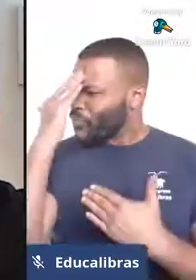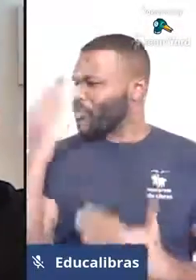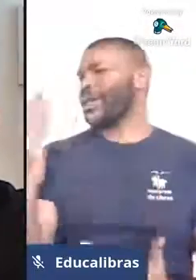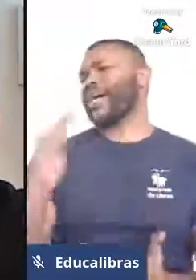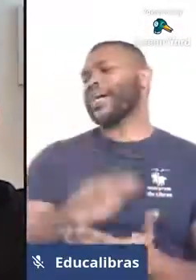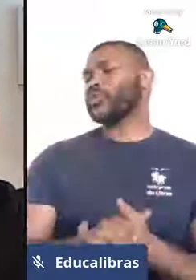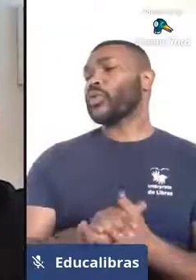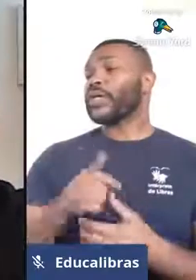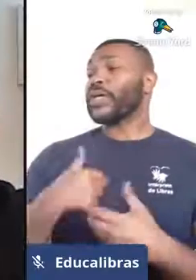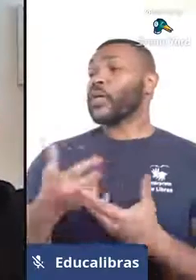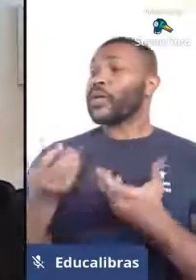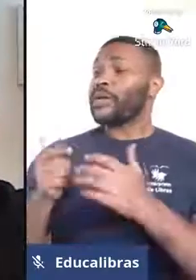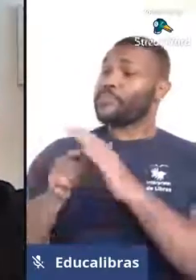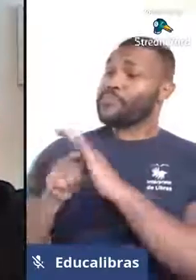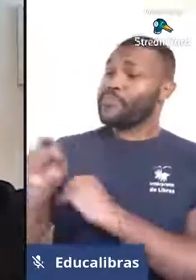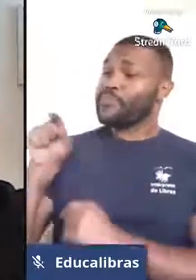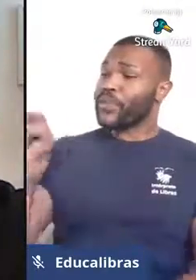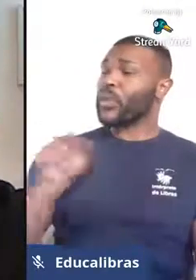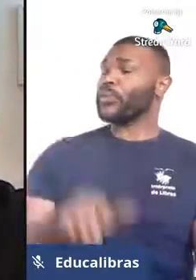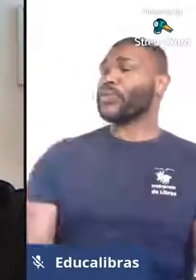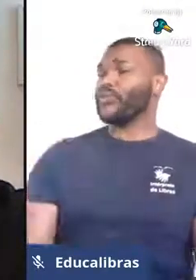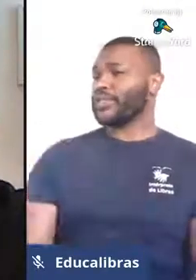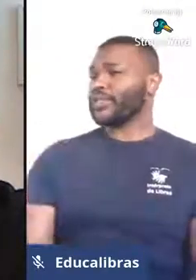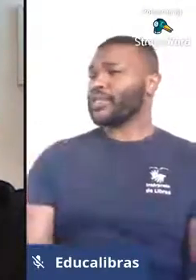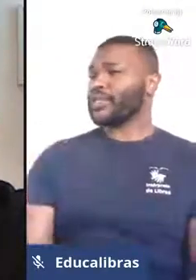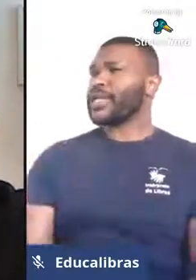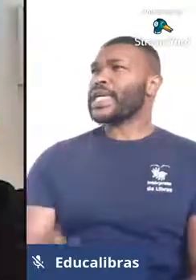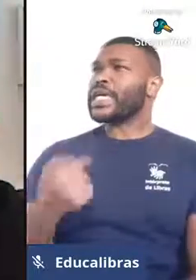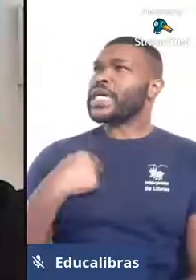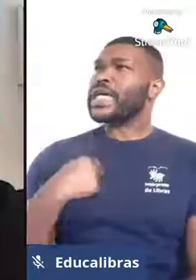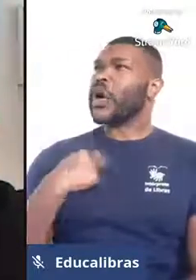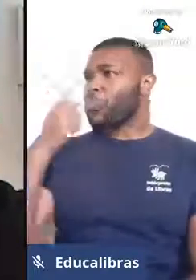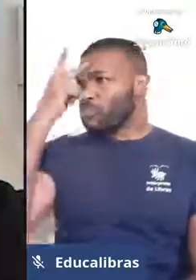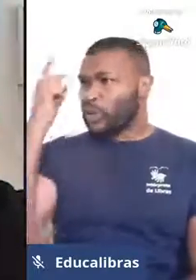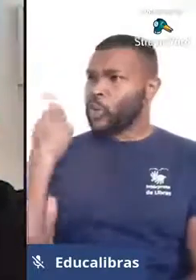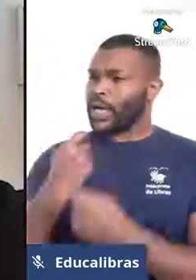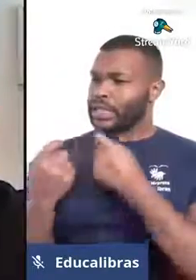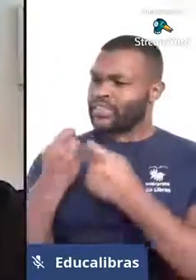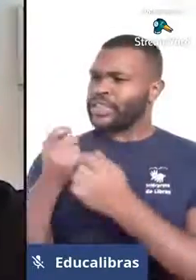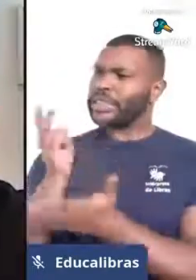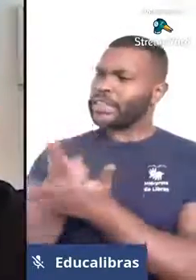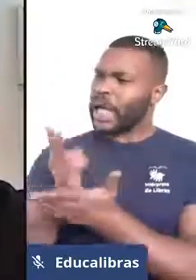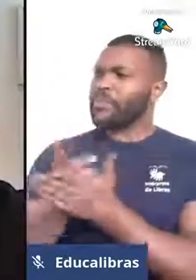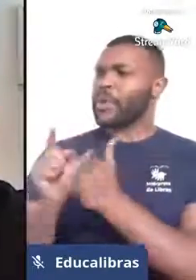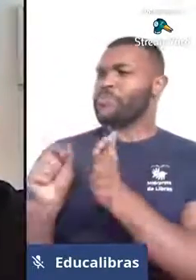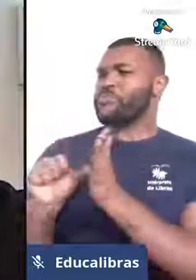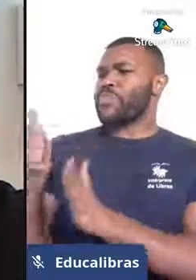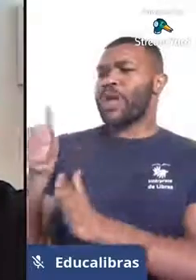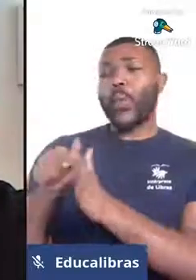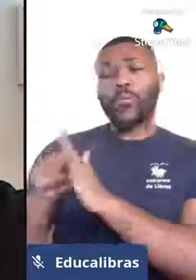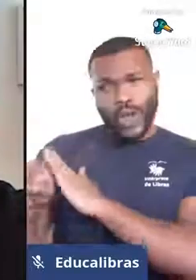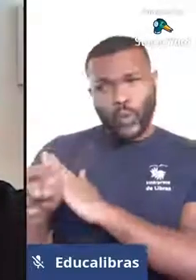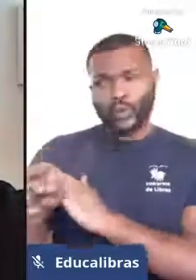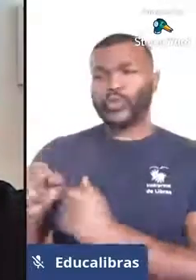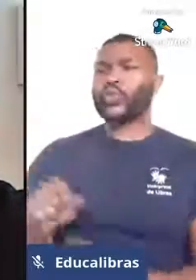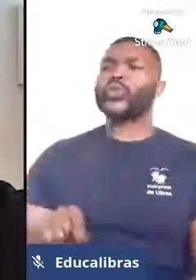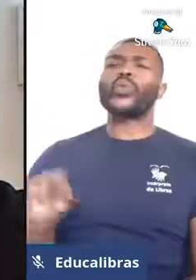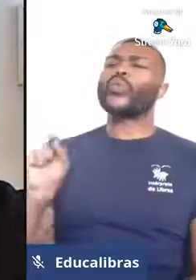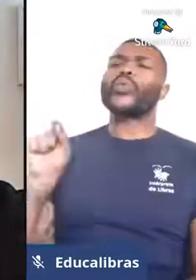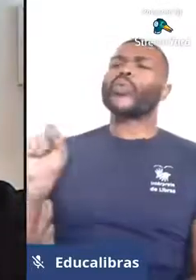começar perguntando para você, que é uma coisa que eu tenho perguntado para todo mundo aqui, né? Antes de mais nada, quem que é o